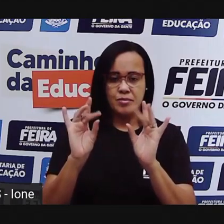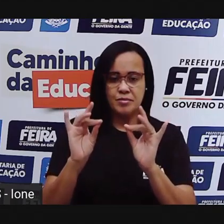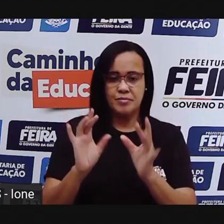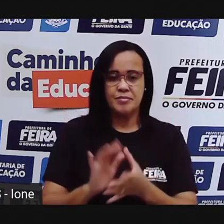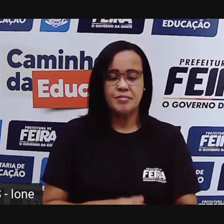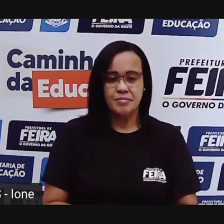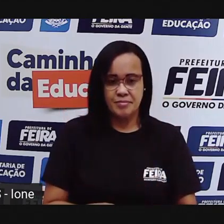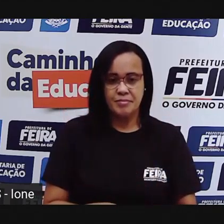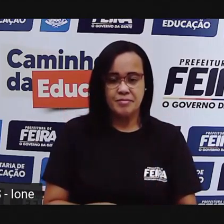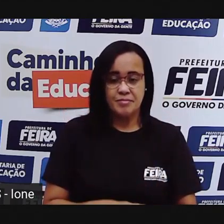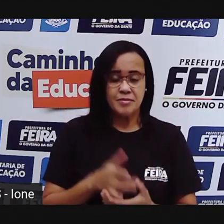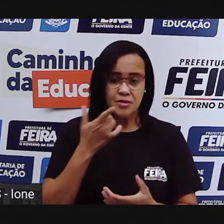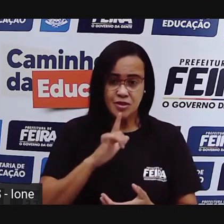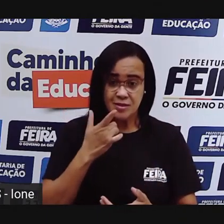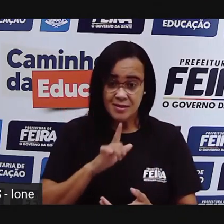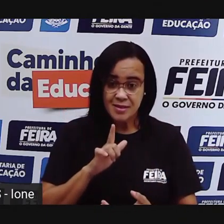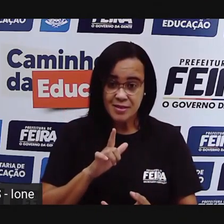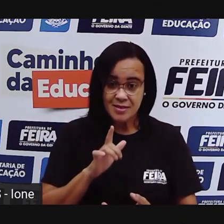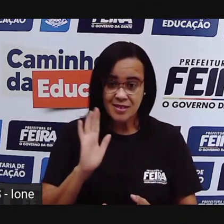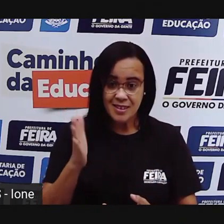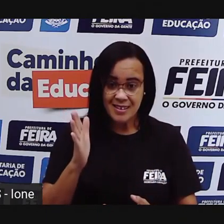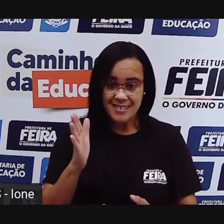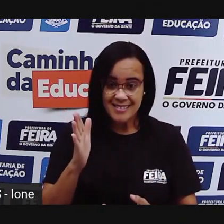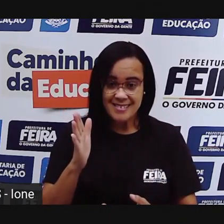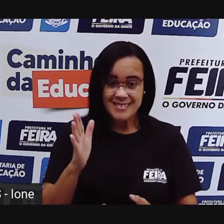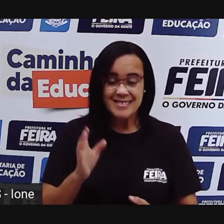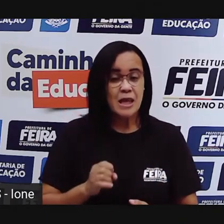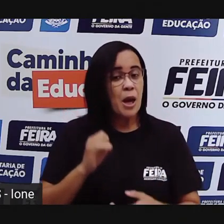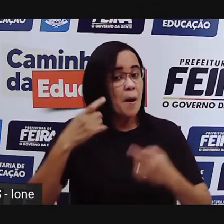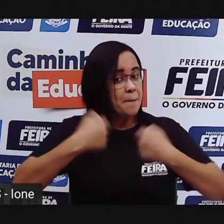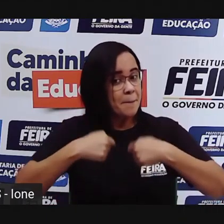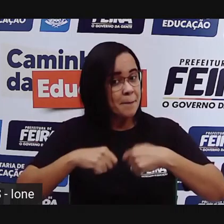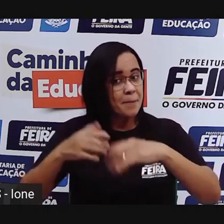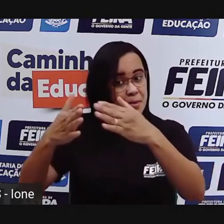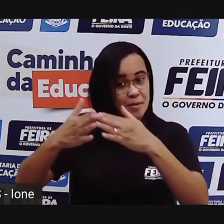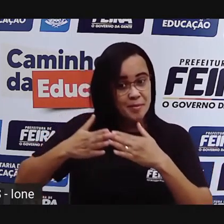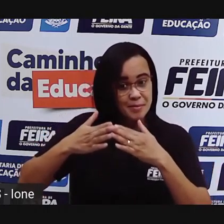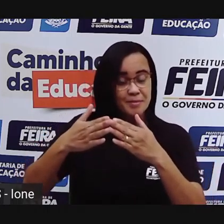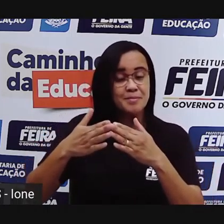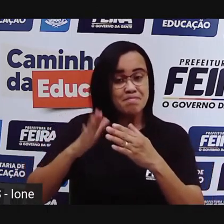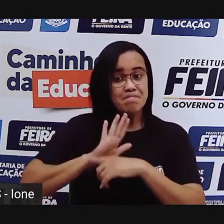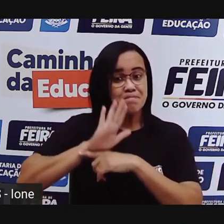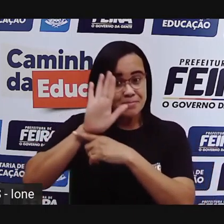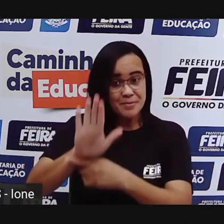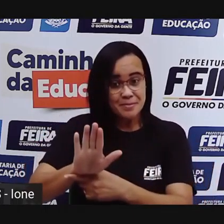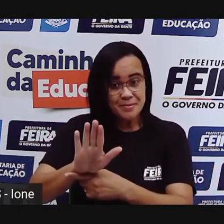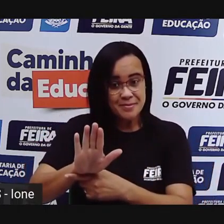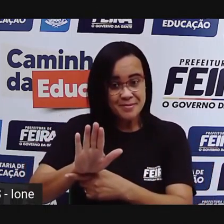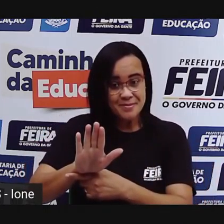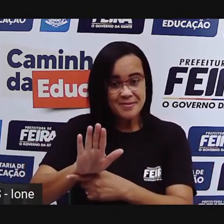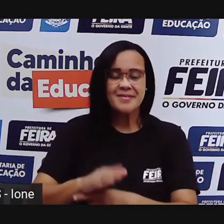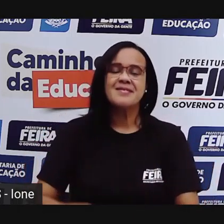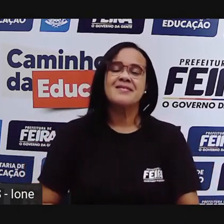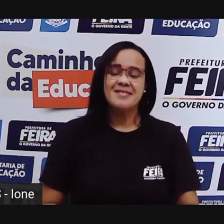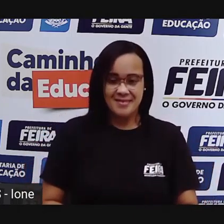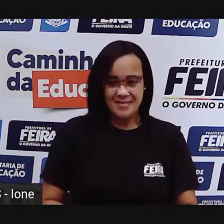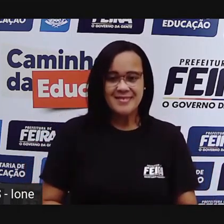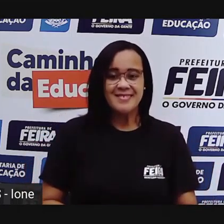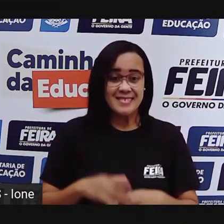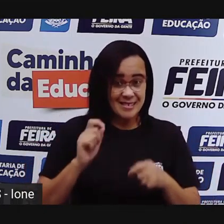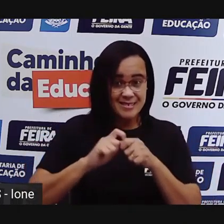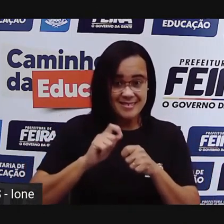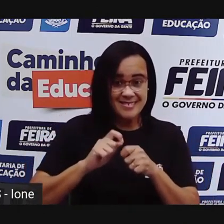Quem conseguiu já? Quem precisou pedir ajuda? A Prelia já está conseguindo fazer aqui o dela,